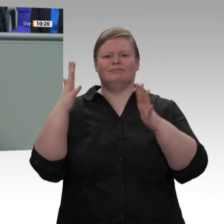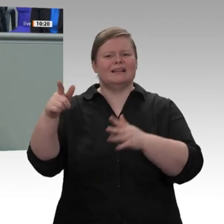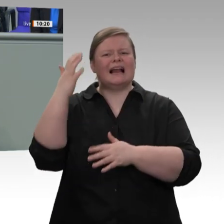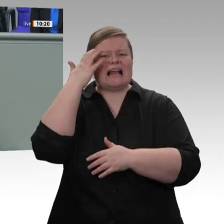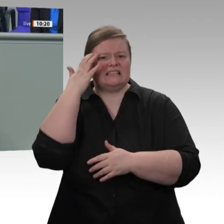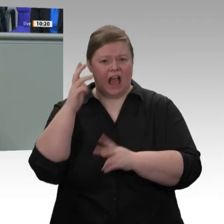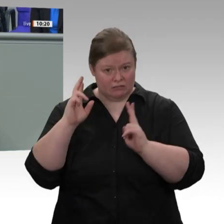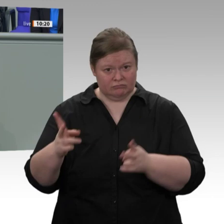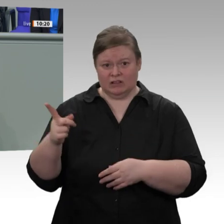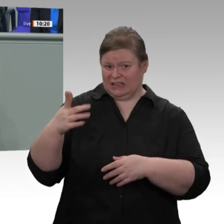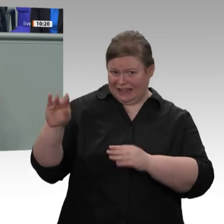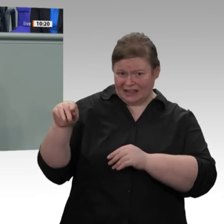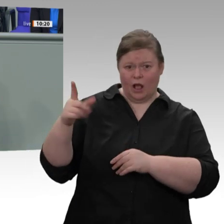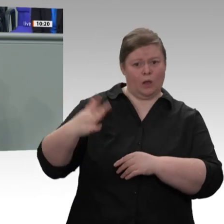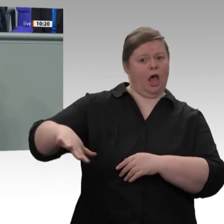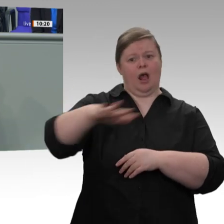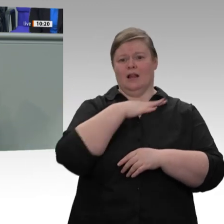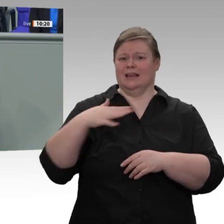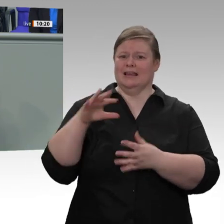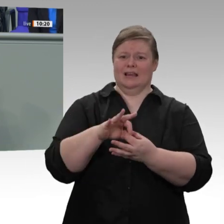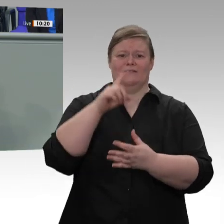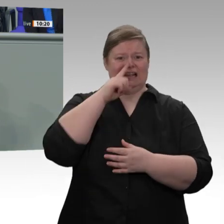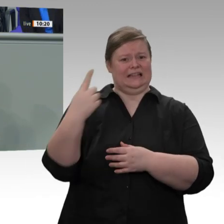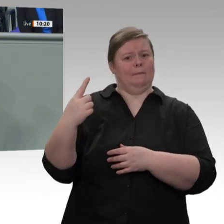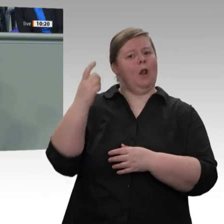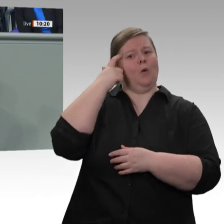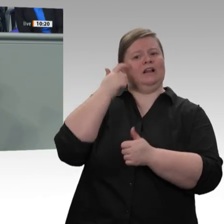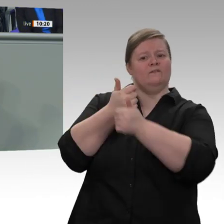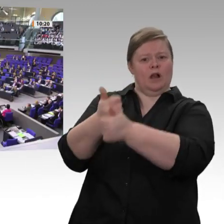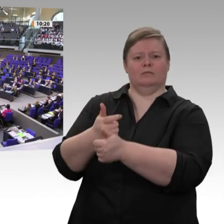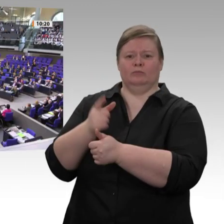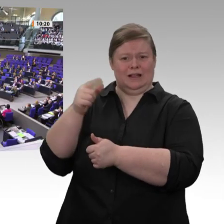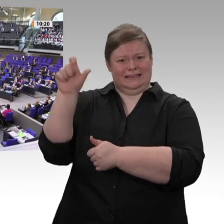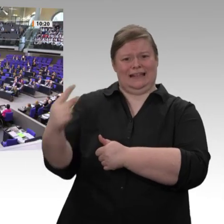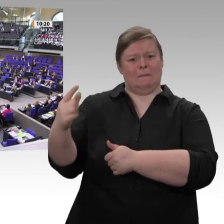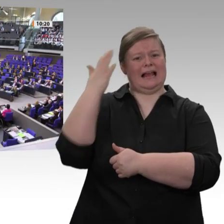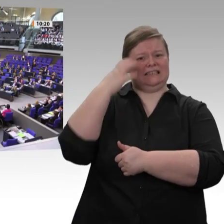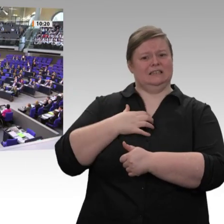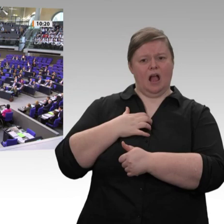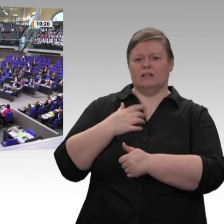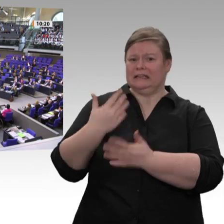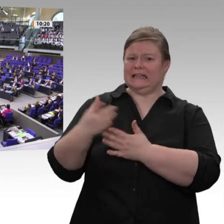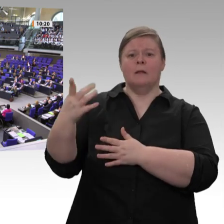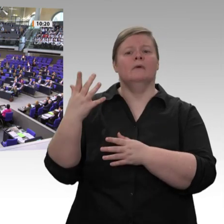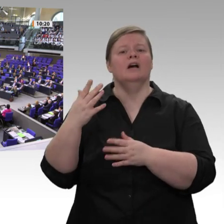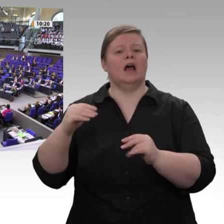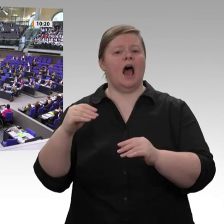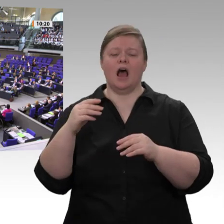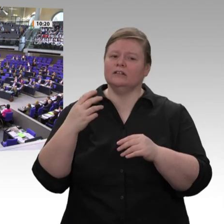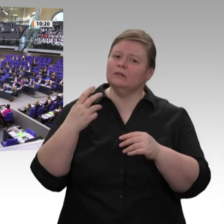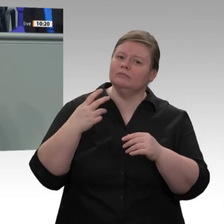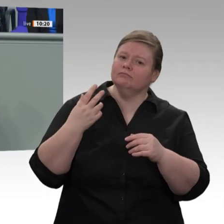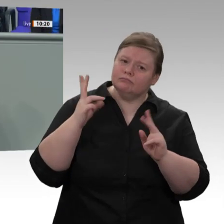überhaupt einmal zu rassistisch motivierten Taten, meine Damen und Herren? Der Rassismus ist die